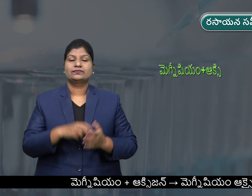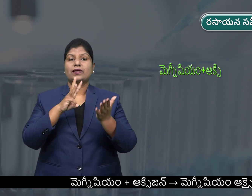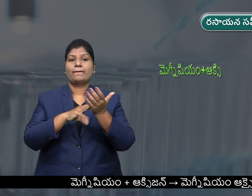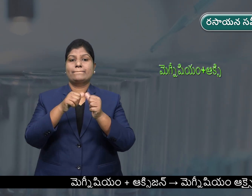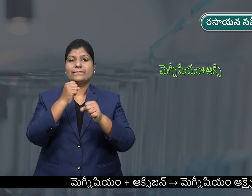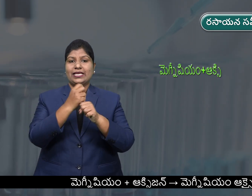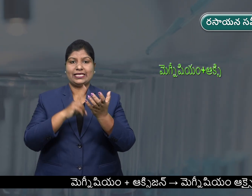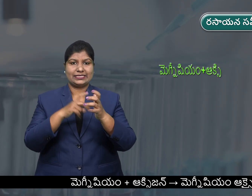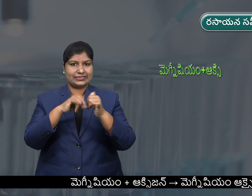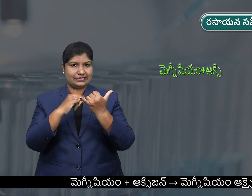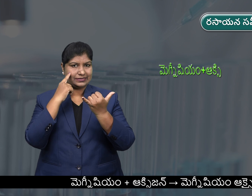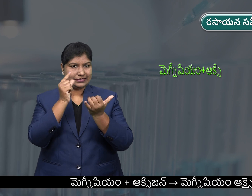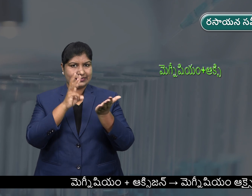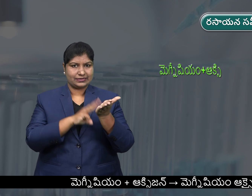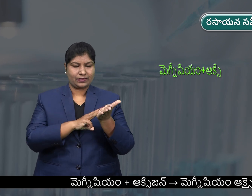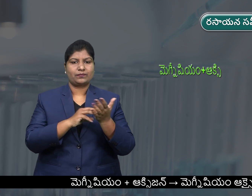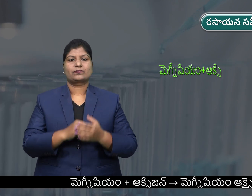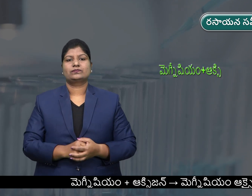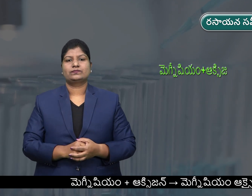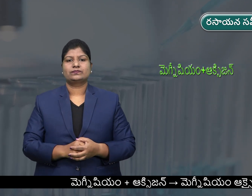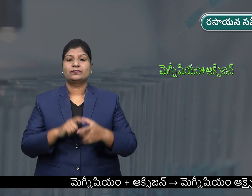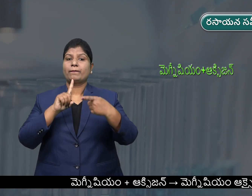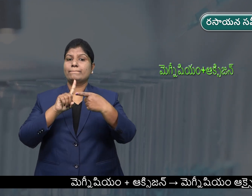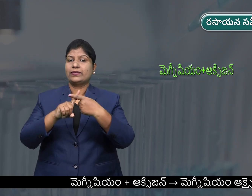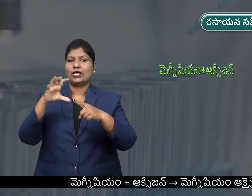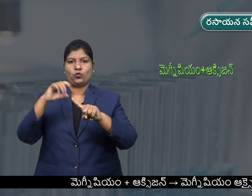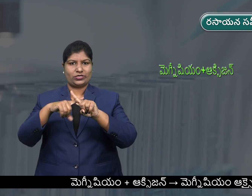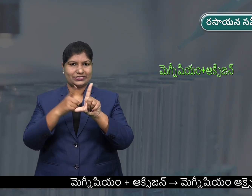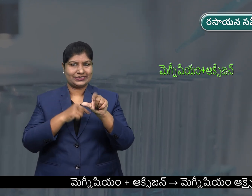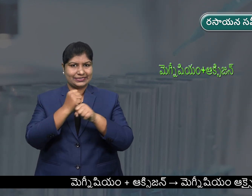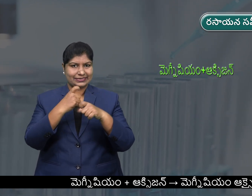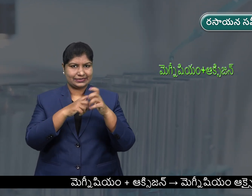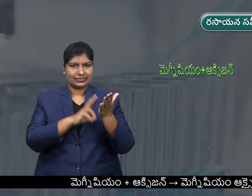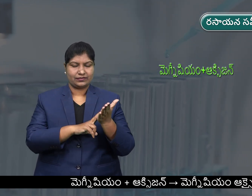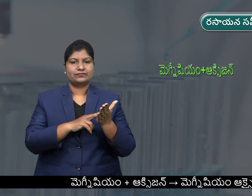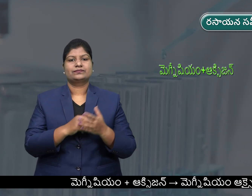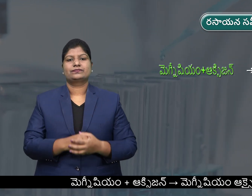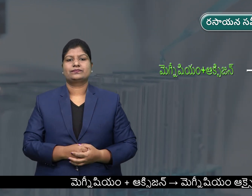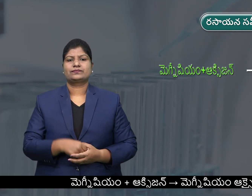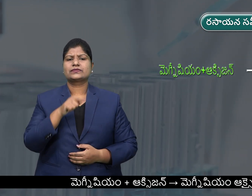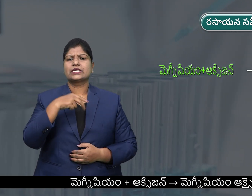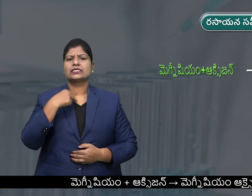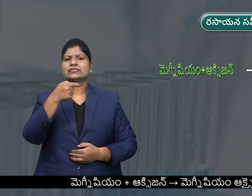మెగ్నీషియం ప్లస్ ఆక్సిజన్ gives rise to magnesium oxide.